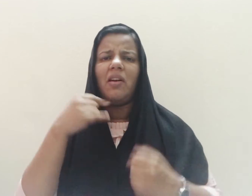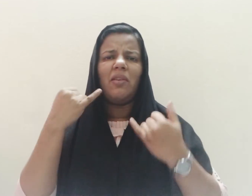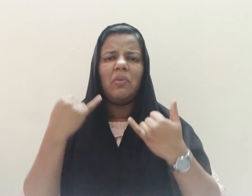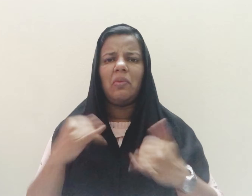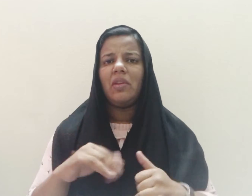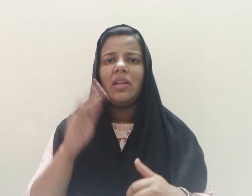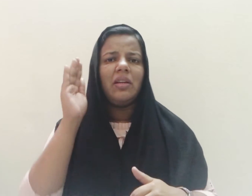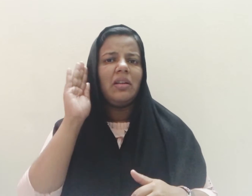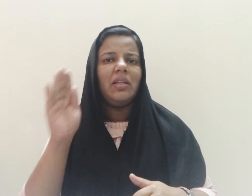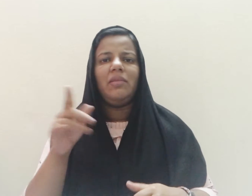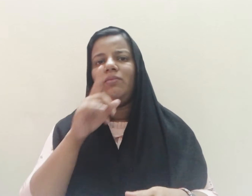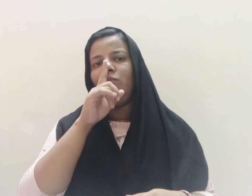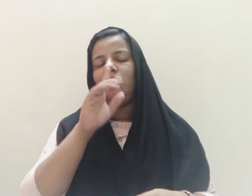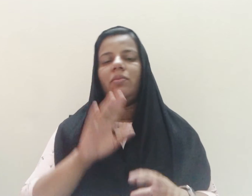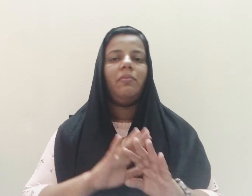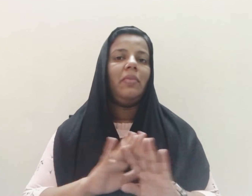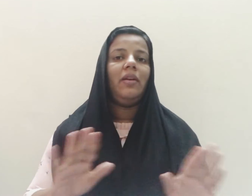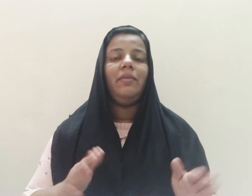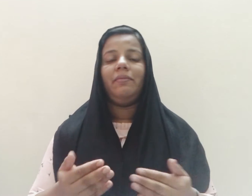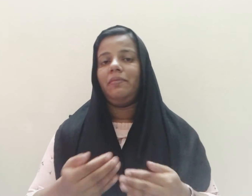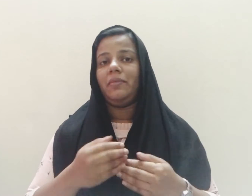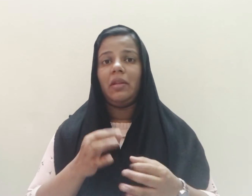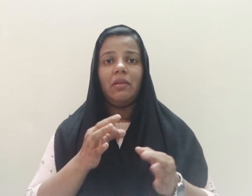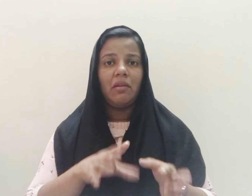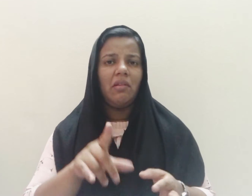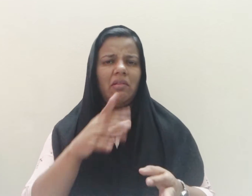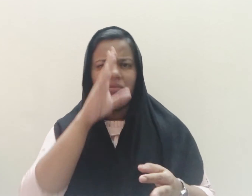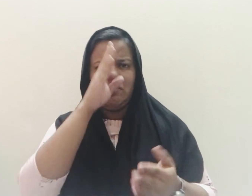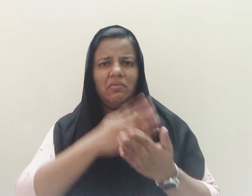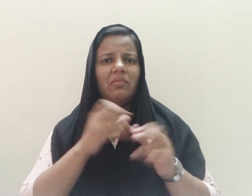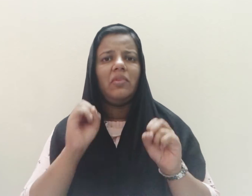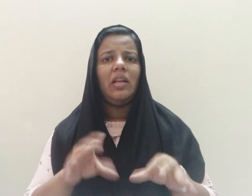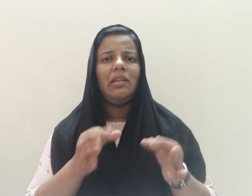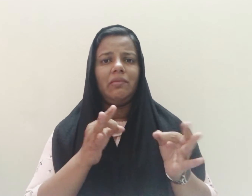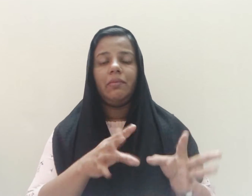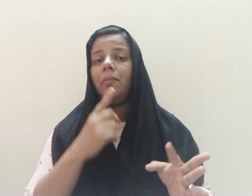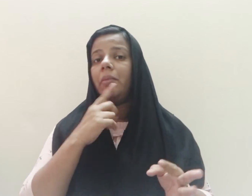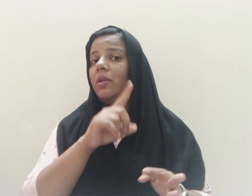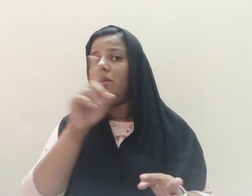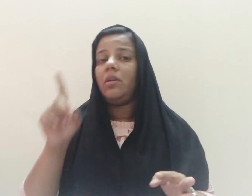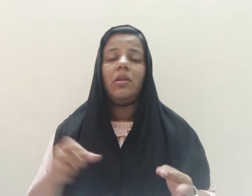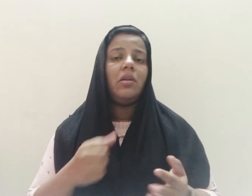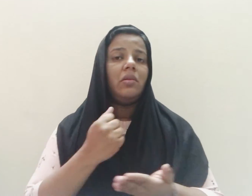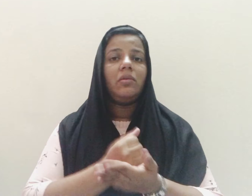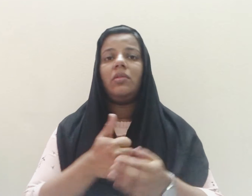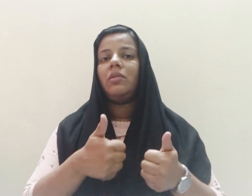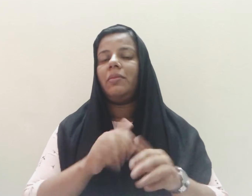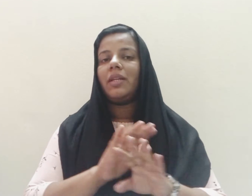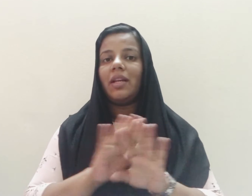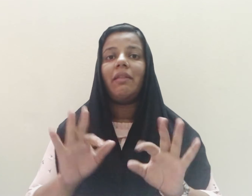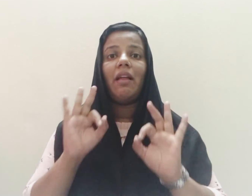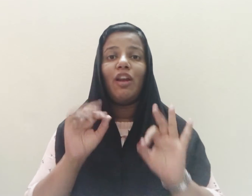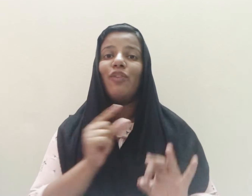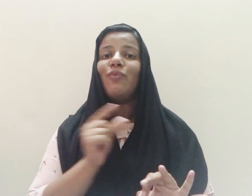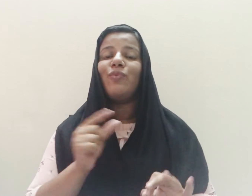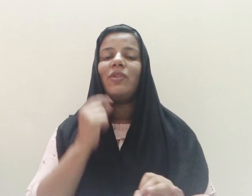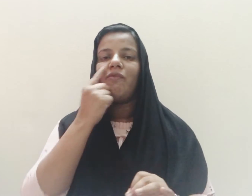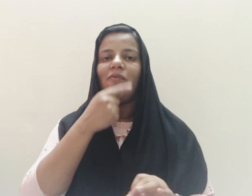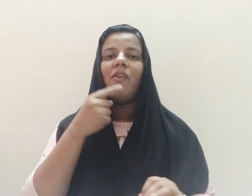വാക്ക് കേട്ടില്ലേ എന്ന് പറഞ്ഞ് നമ്മളെ പുച്ഛിക്കാനിട വരാതെ നമ്മുടെ വാക്കുകൾ ആമേൻ പ്രയോജനമുള്ള വാക്കുകൾ അരങ്ങോട്ട് നോക്കിയെങ്കിൽ